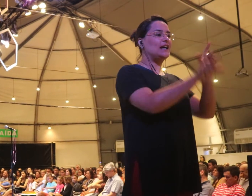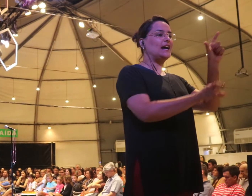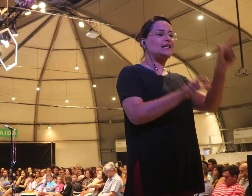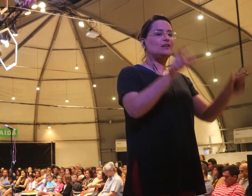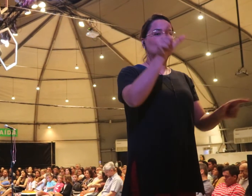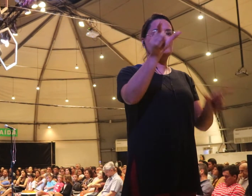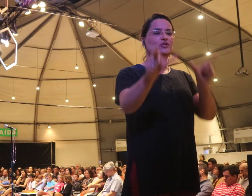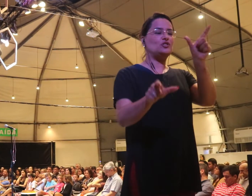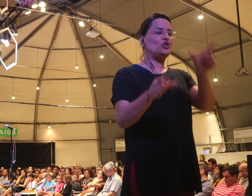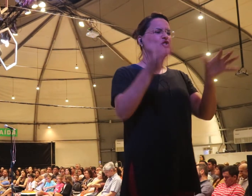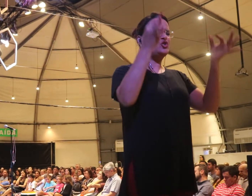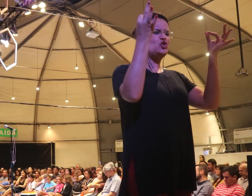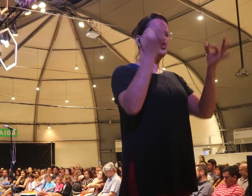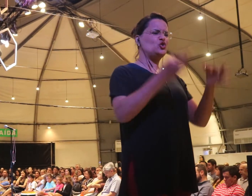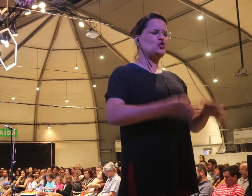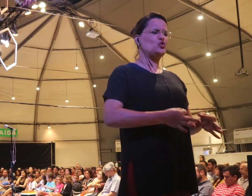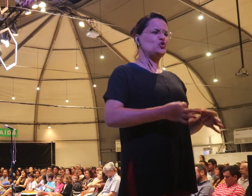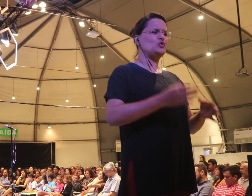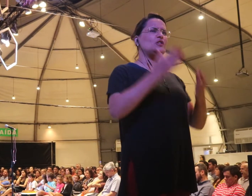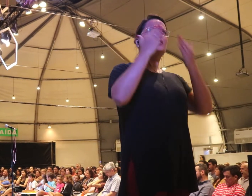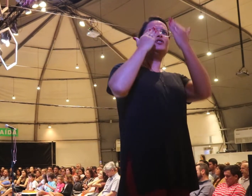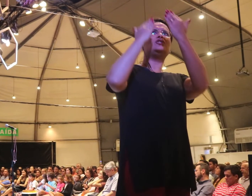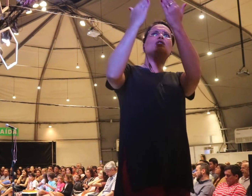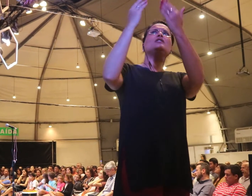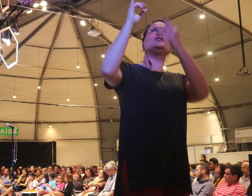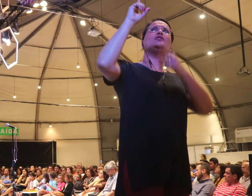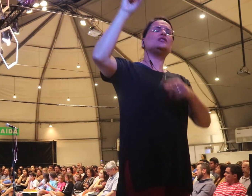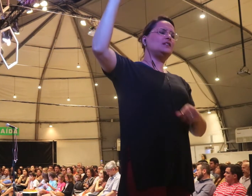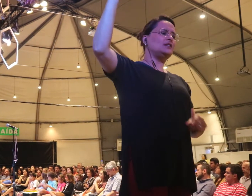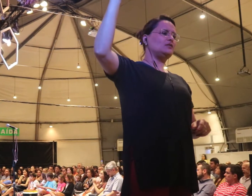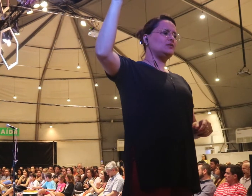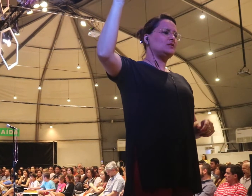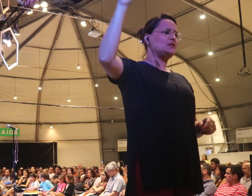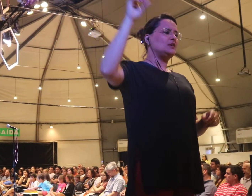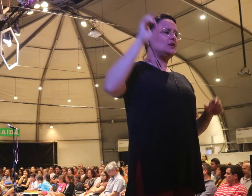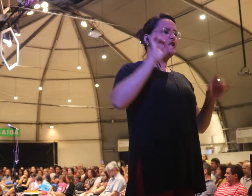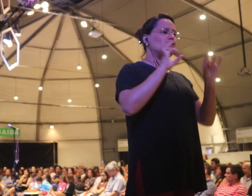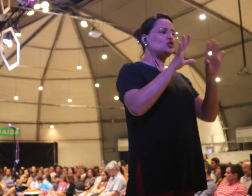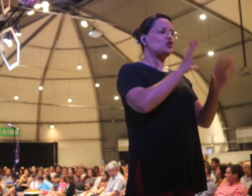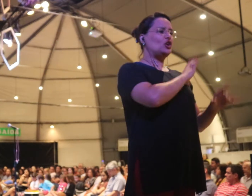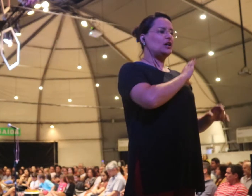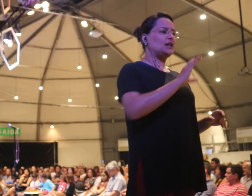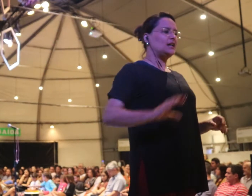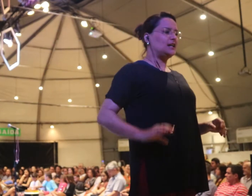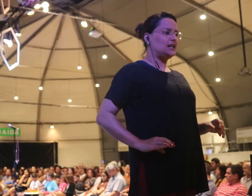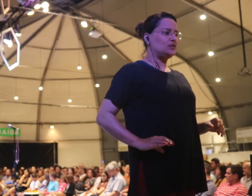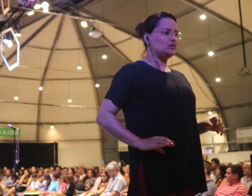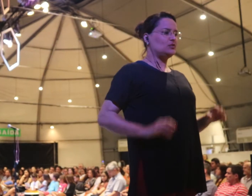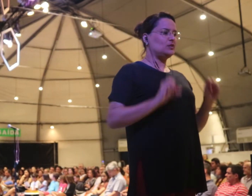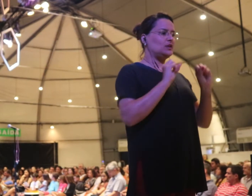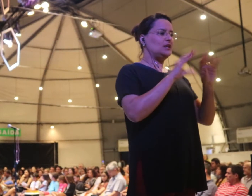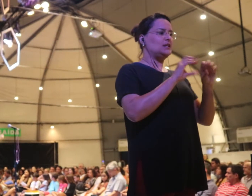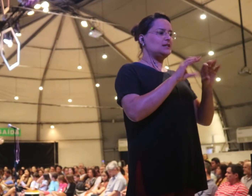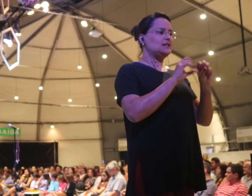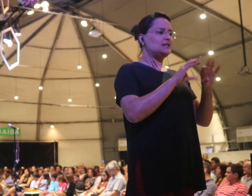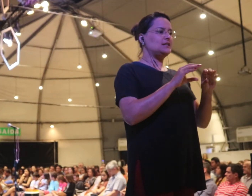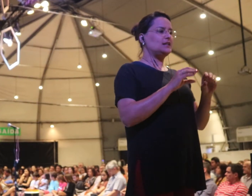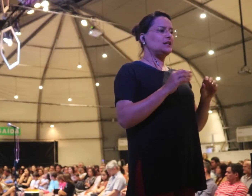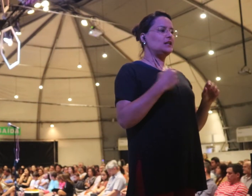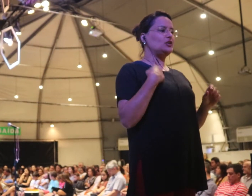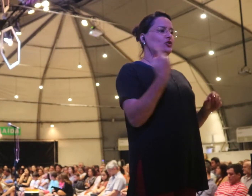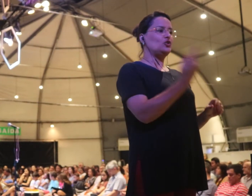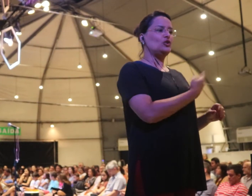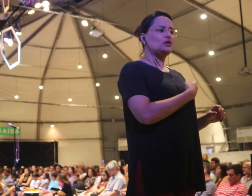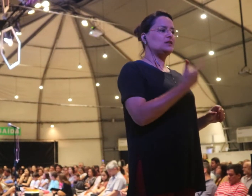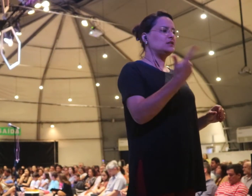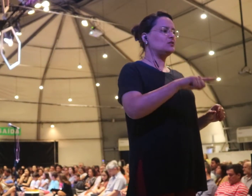aqui justos diante de Deus. O somente Cristo ensina para a gente que a gente não tem mérito nenhum na nossa justificação,